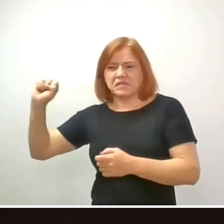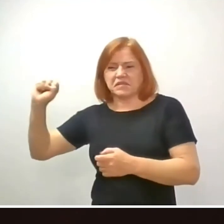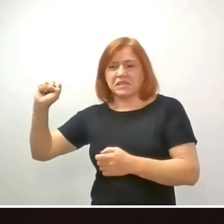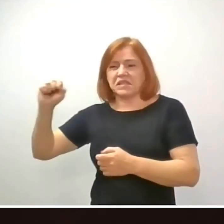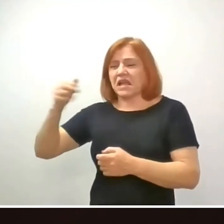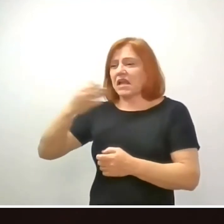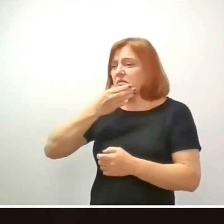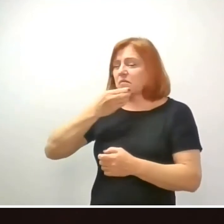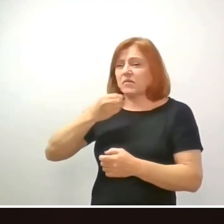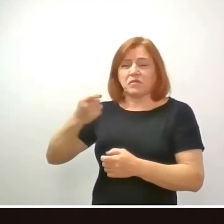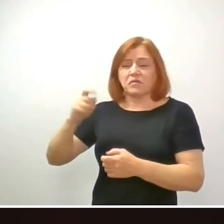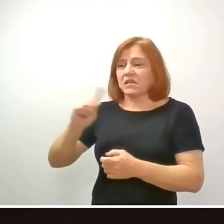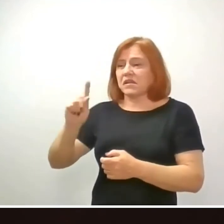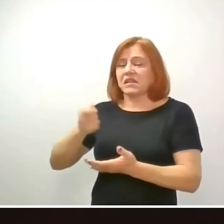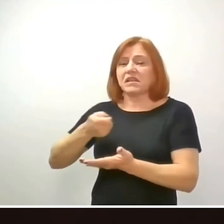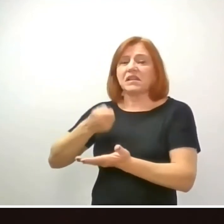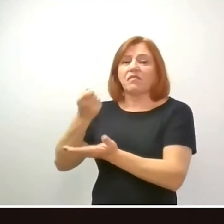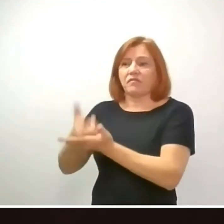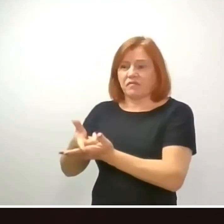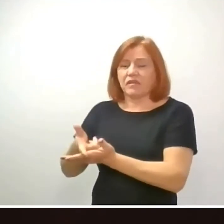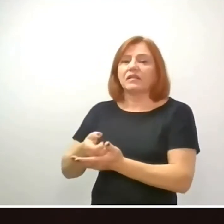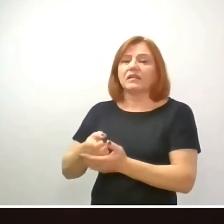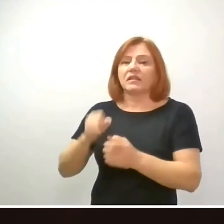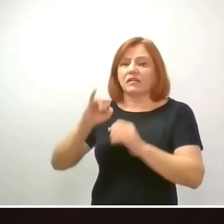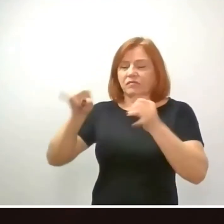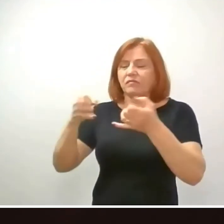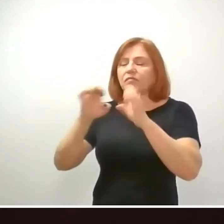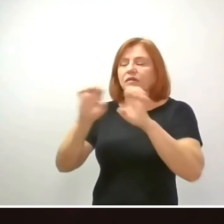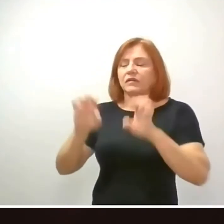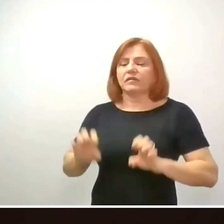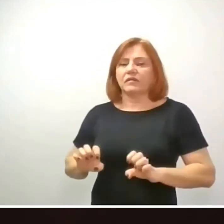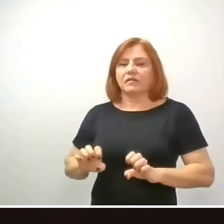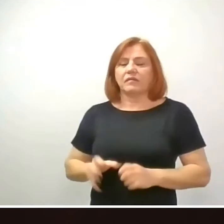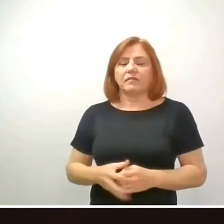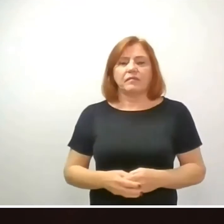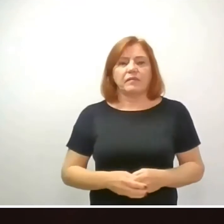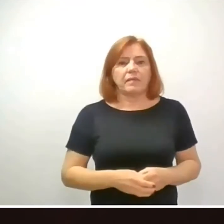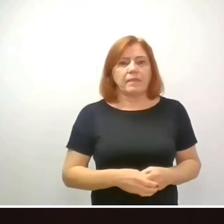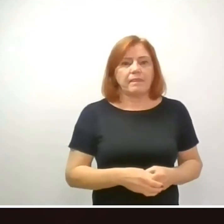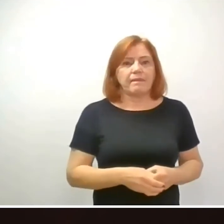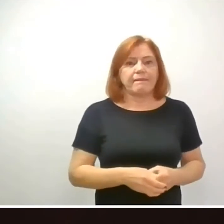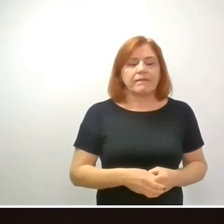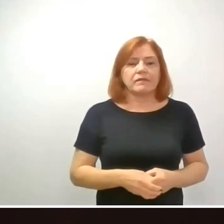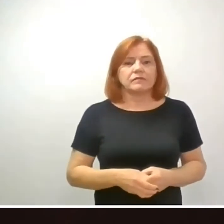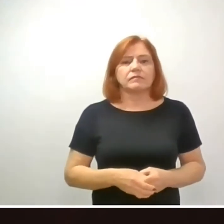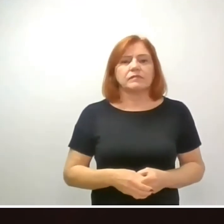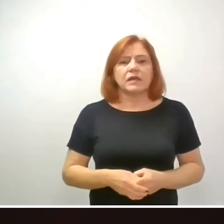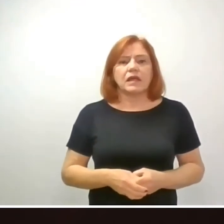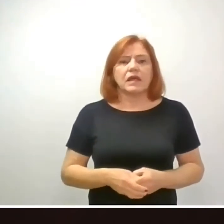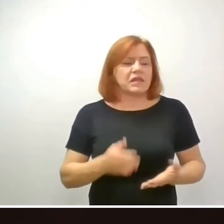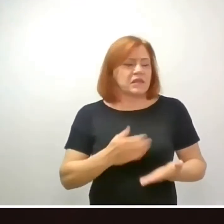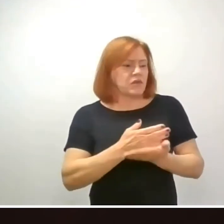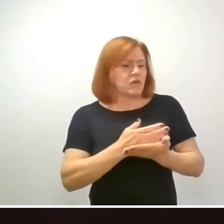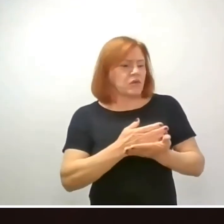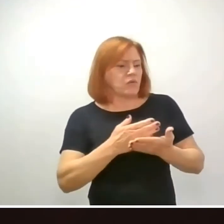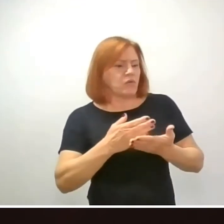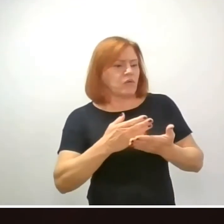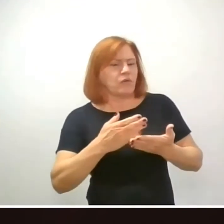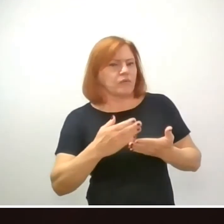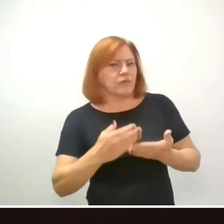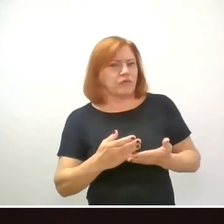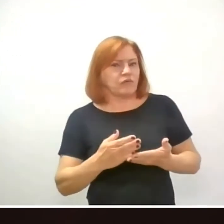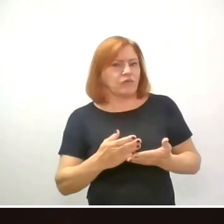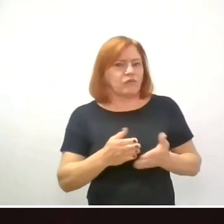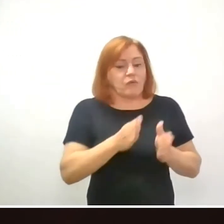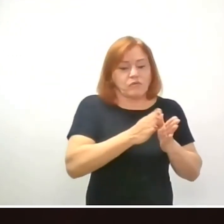retém o nome de Inquisição, começa então a se estabelecer a Inquisição, foi inaugurado naquele mesmo